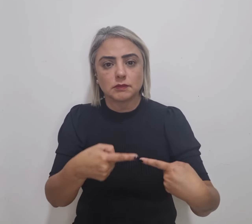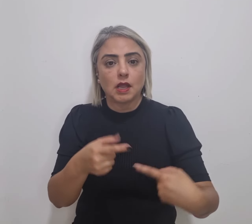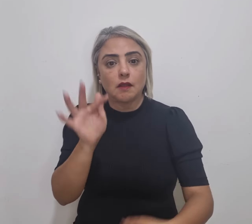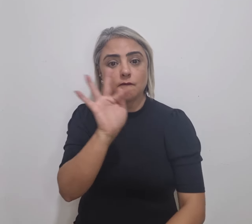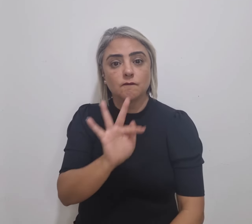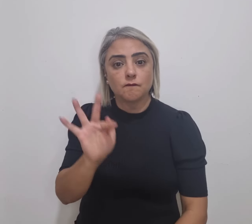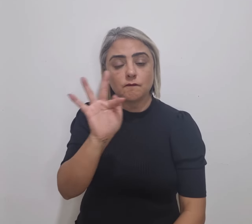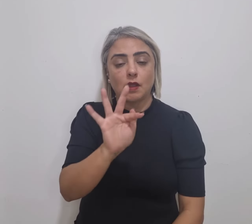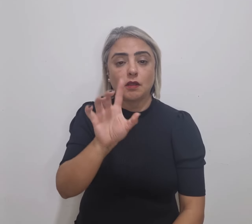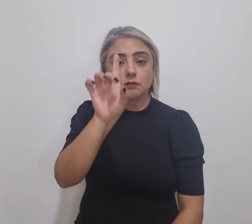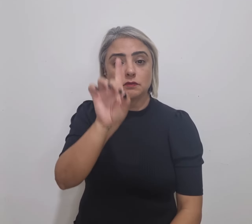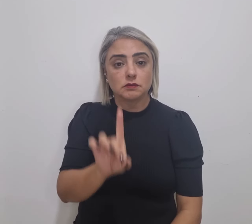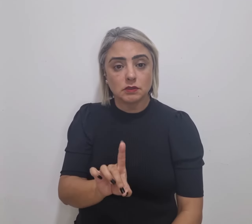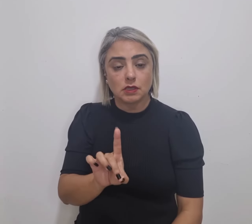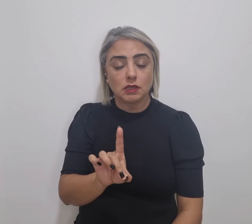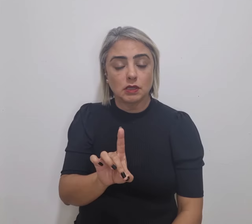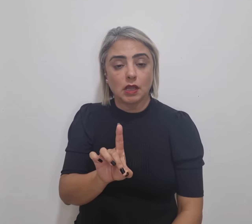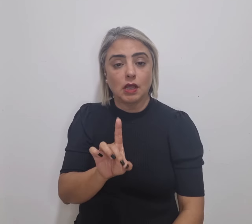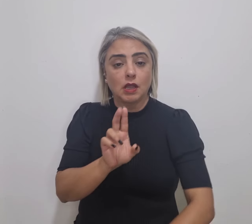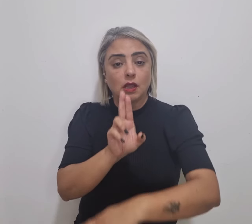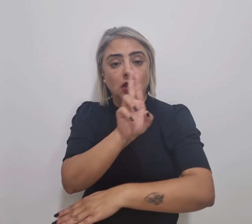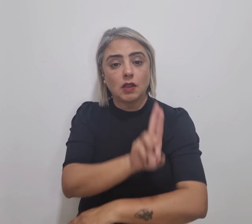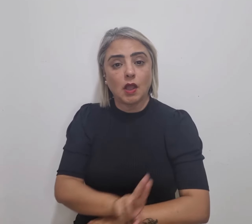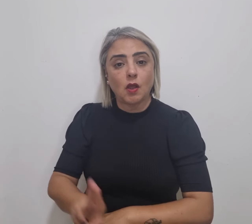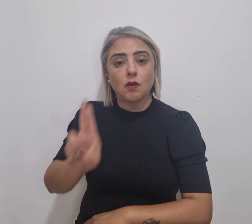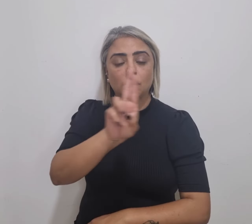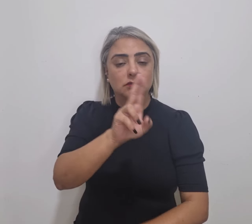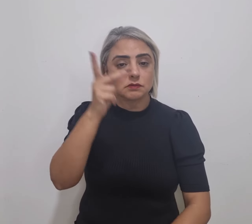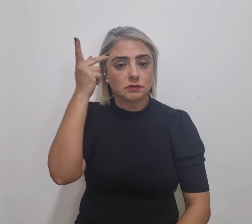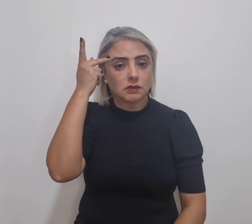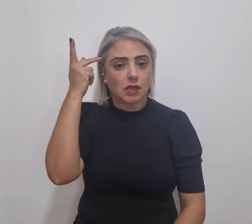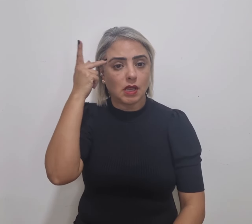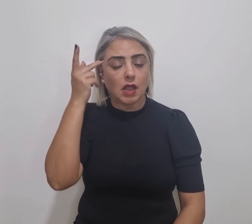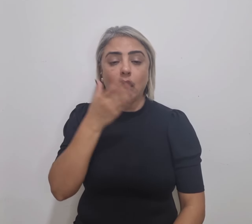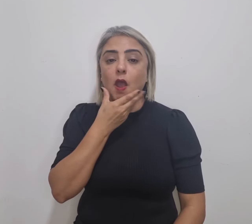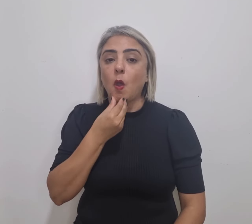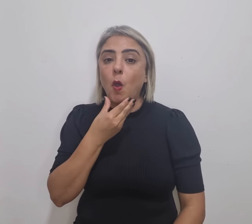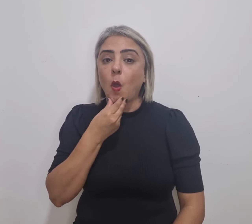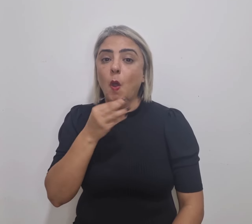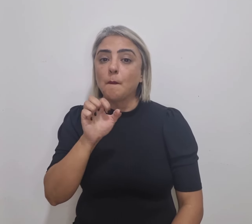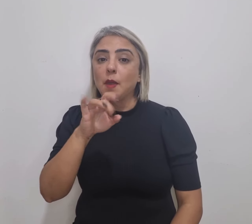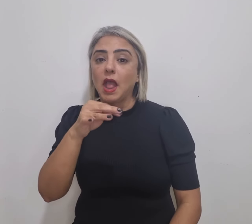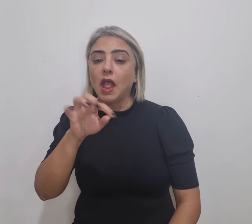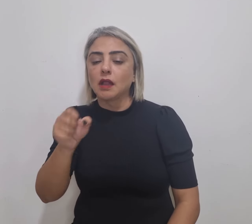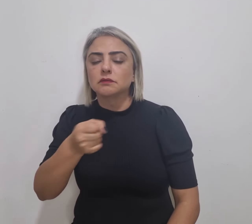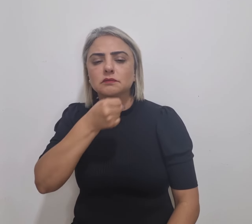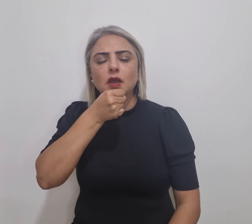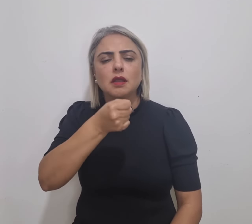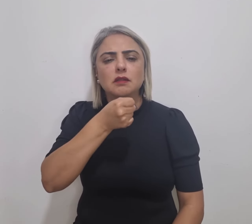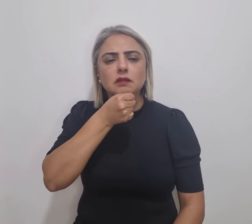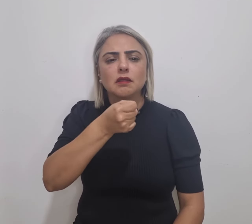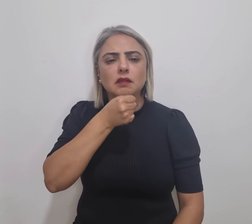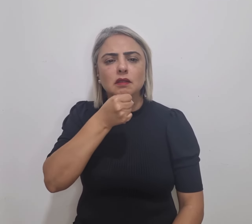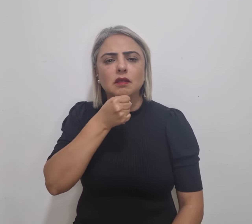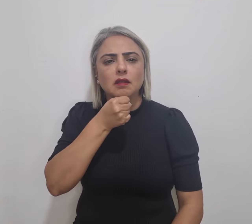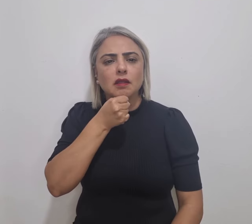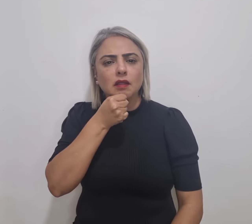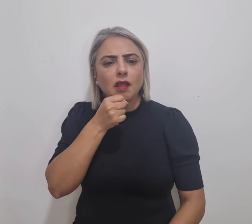de Direito da Universidade de São Paulo, Berkovitch concedeu uma entrevista exclusiva ao